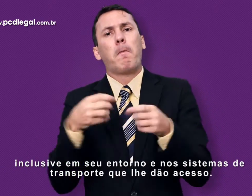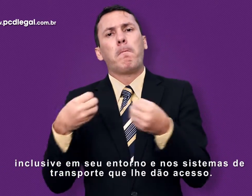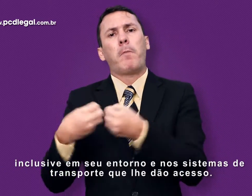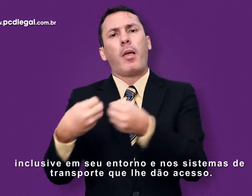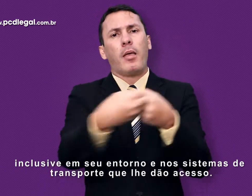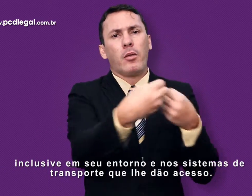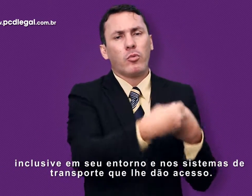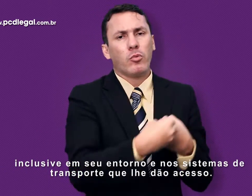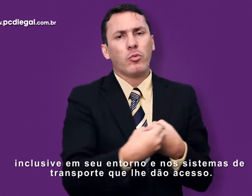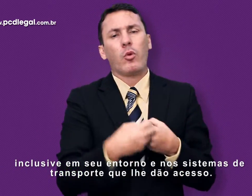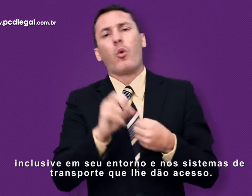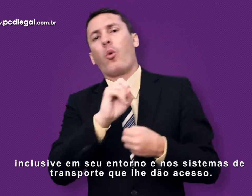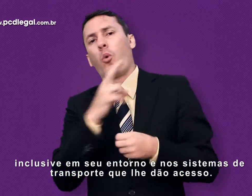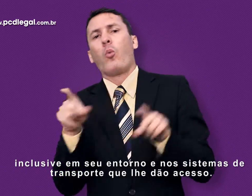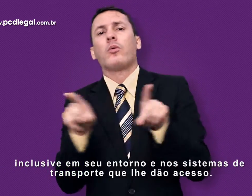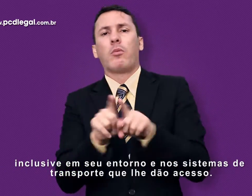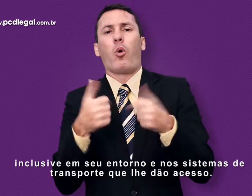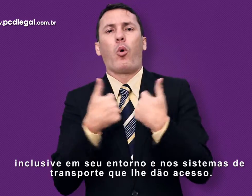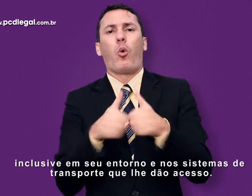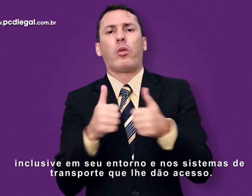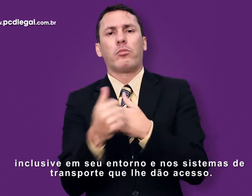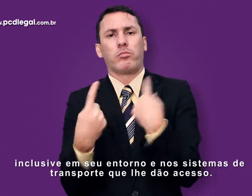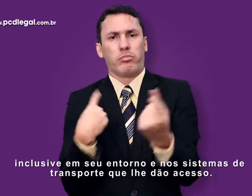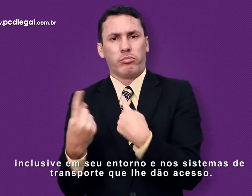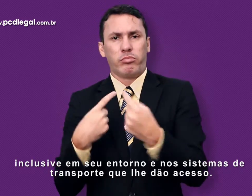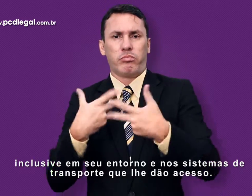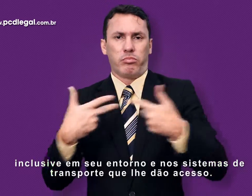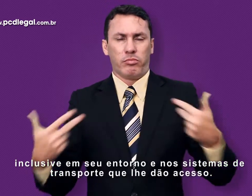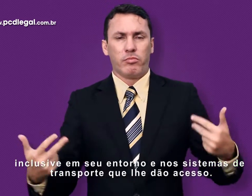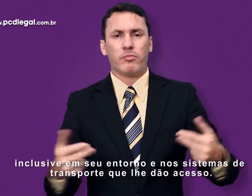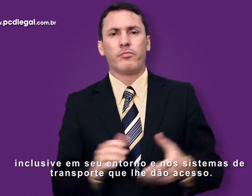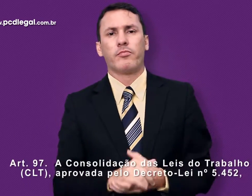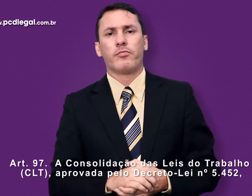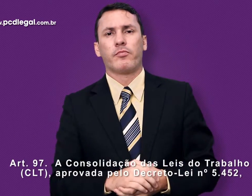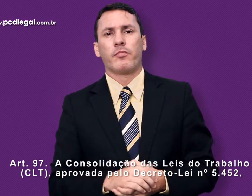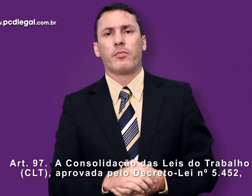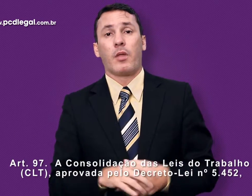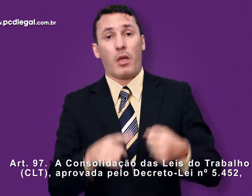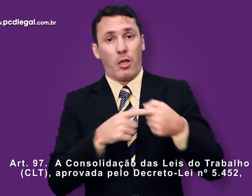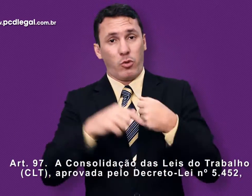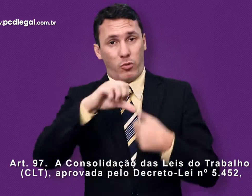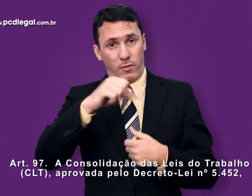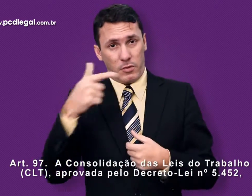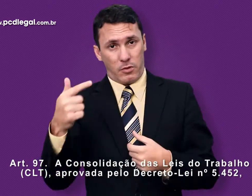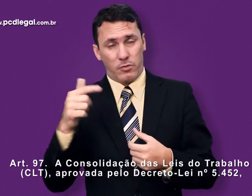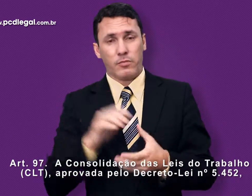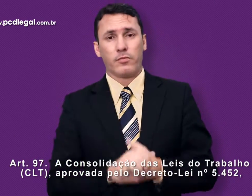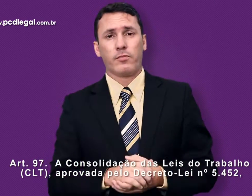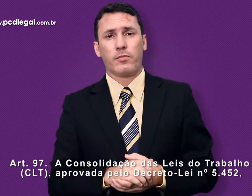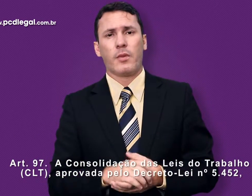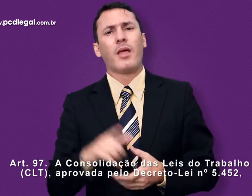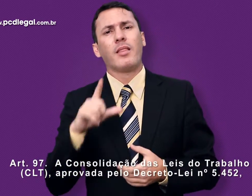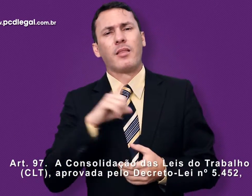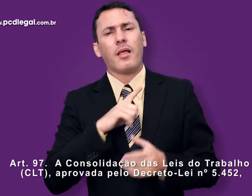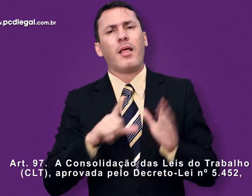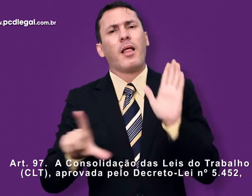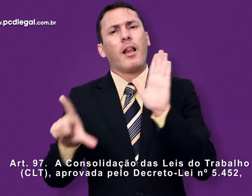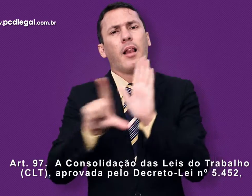seu entorno e nos sistemas de transporte que lhe dão acesso. Artigo 97. A Consolidação das Leis